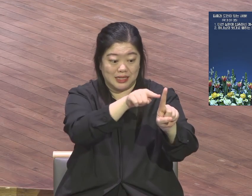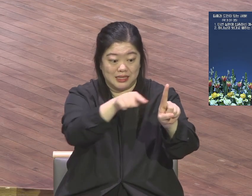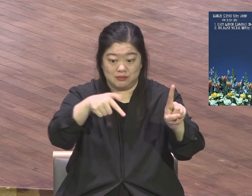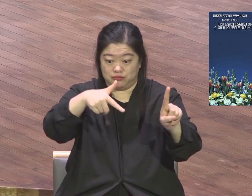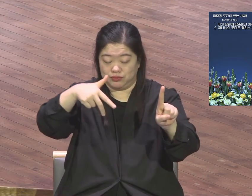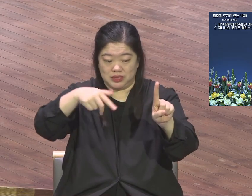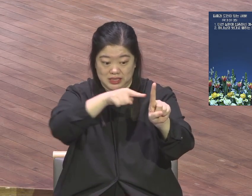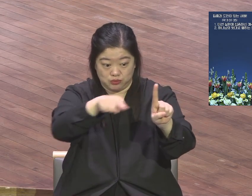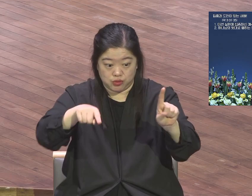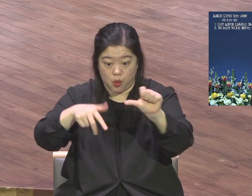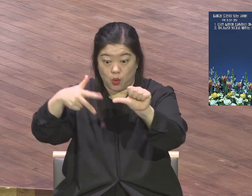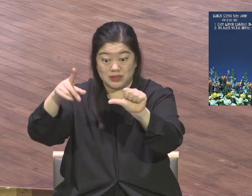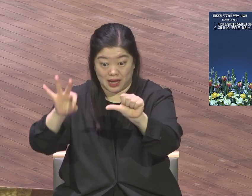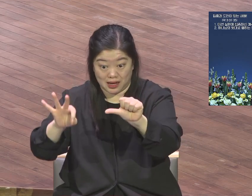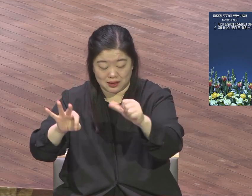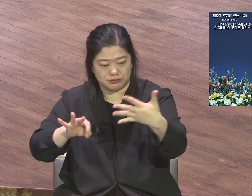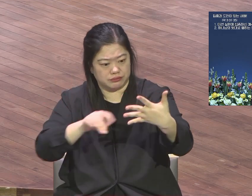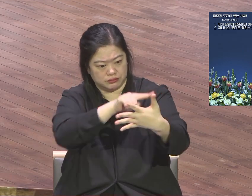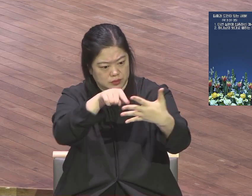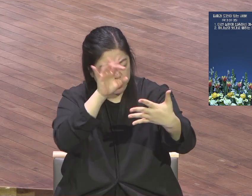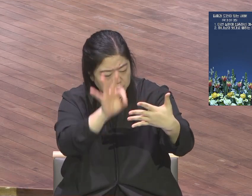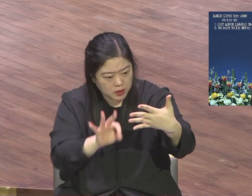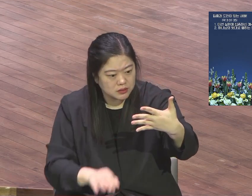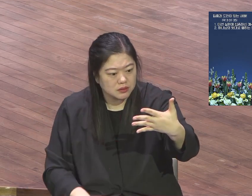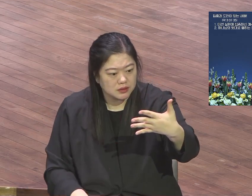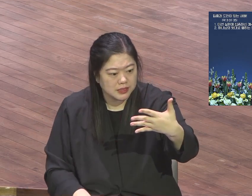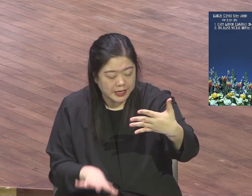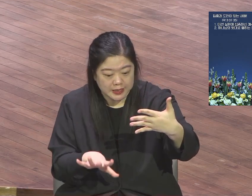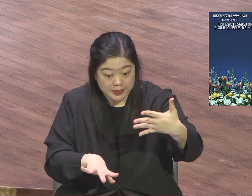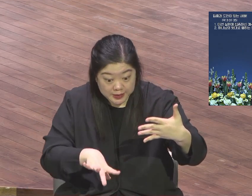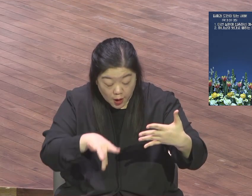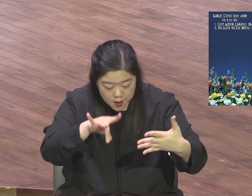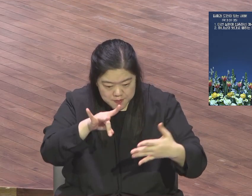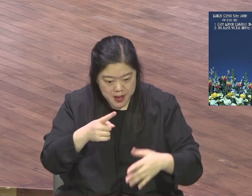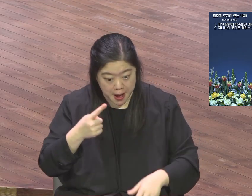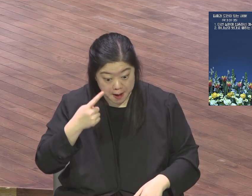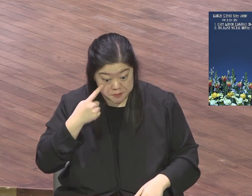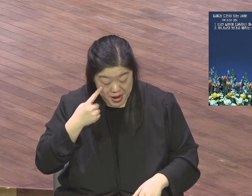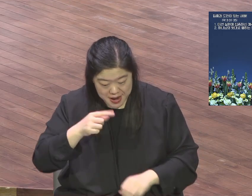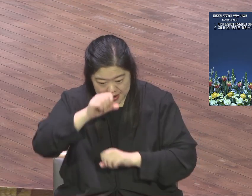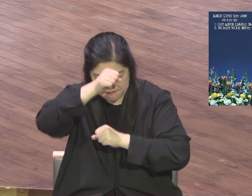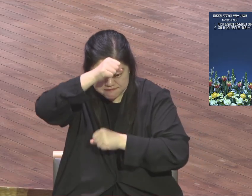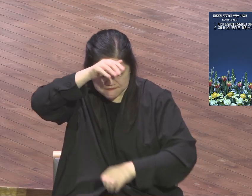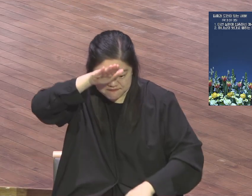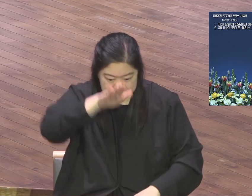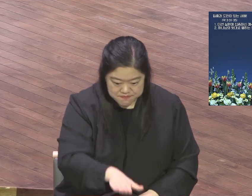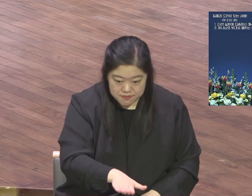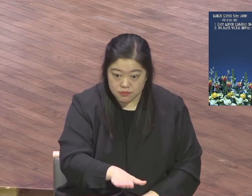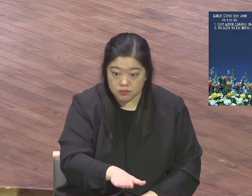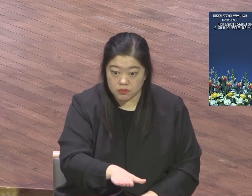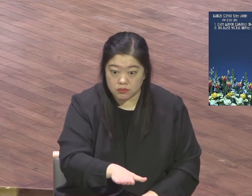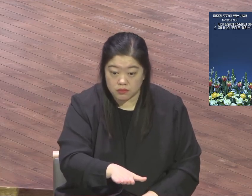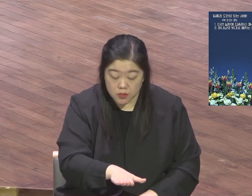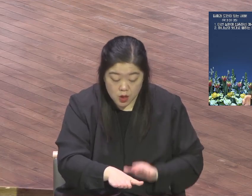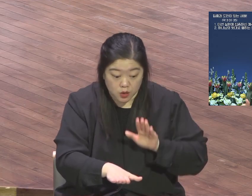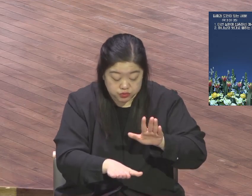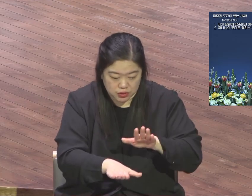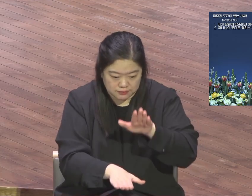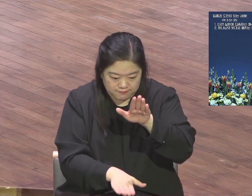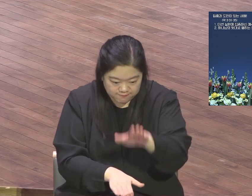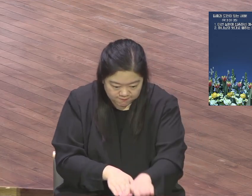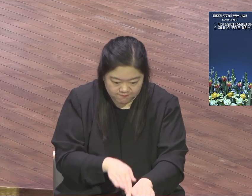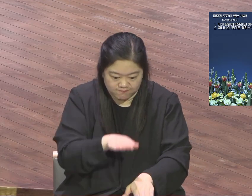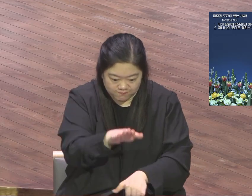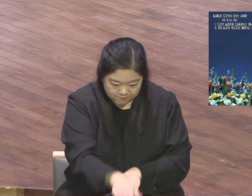실천과 행동이 뒷받침되어야 된다. 실천과 행동. 그러니까 믿습니다 합니다. 행동하지 않으면 죽은